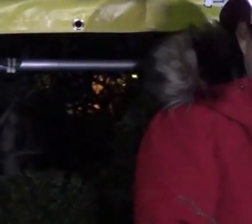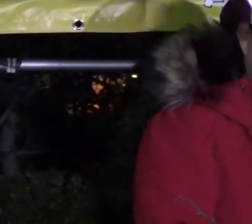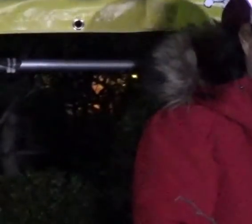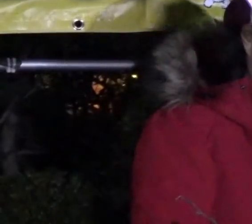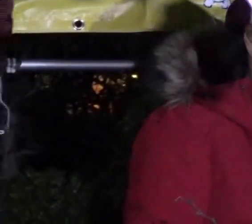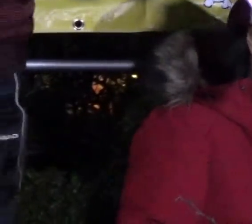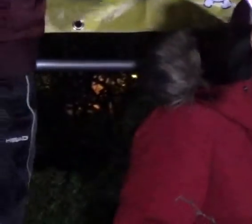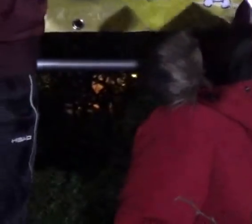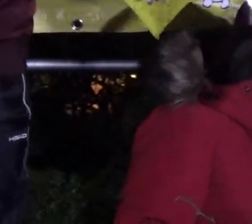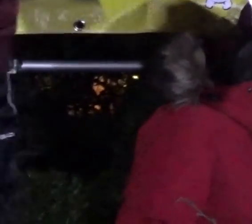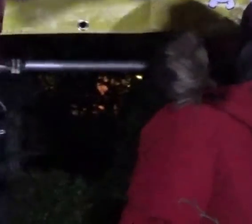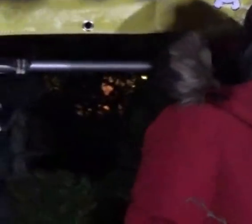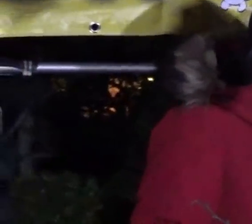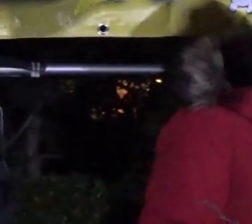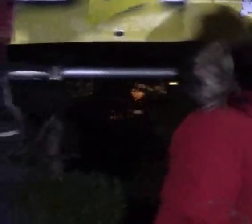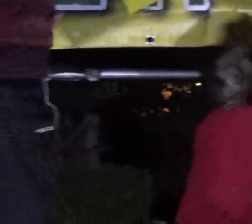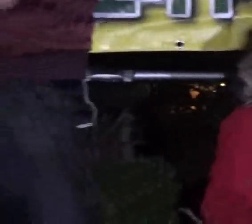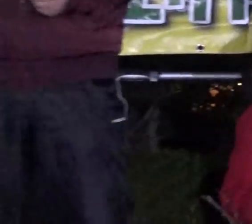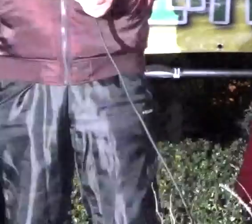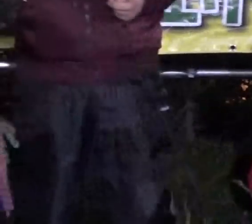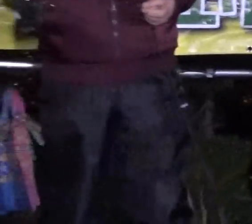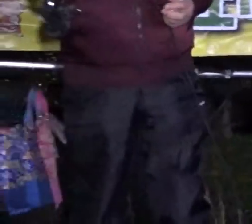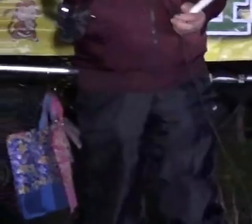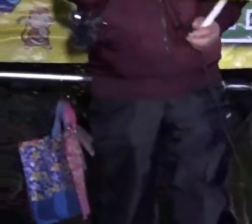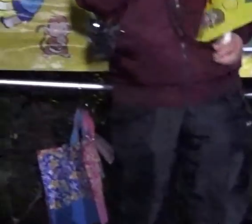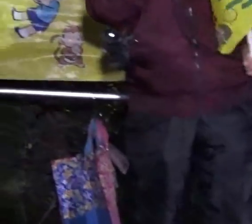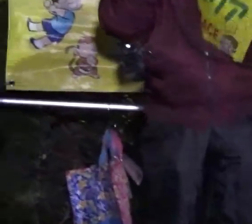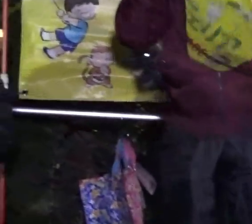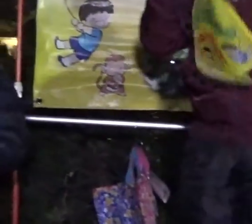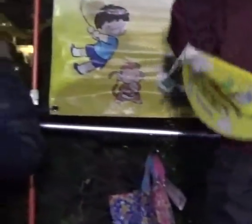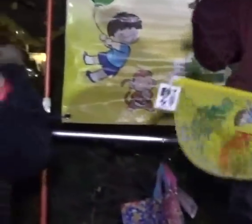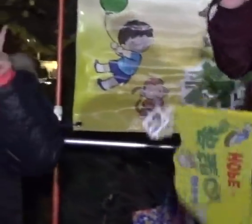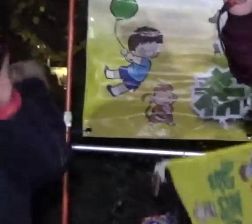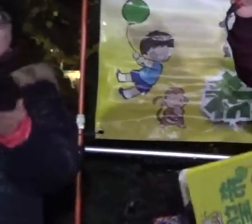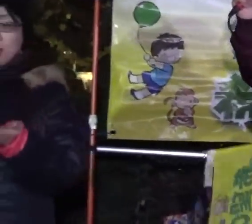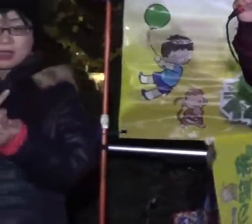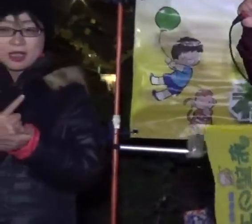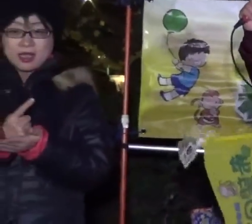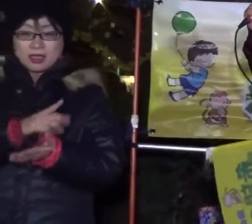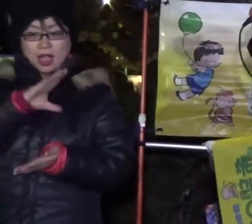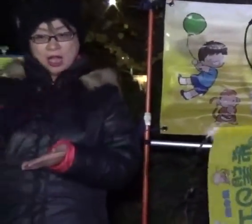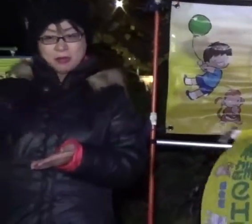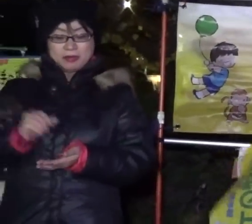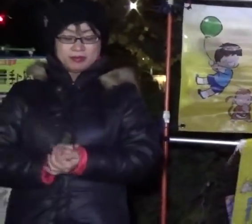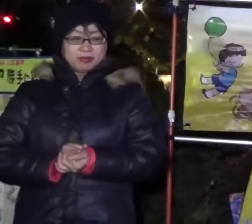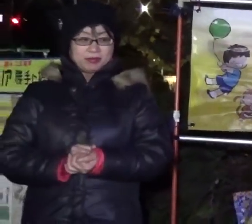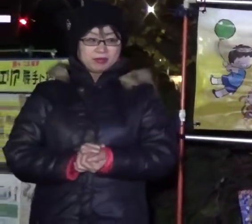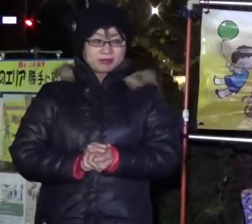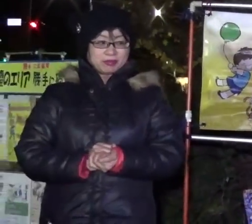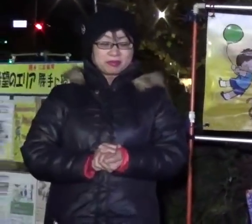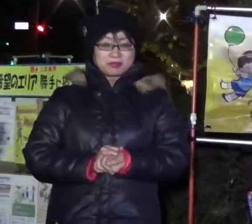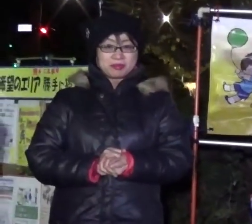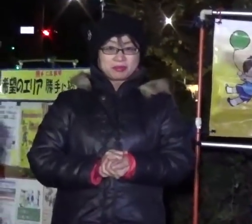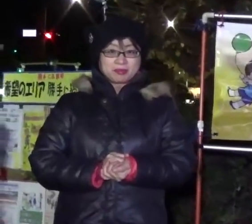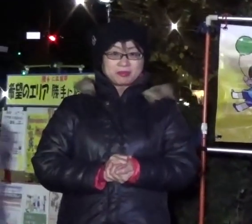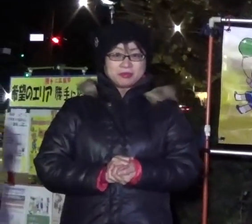ばんは、今日は大勢スピーチするようなので、告知だけして帰ります。